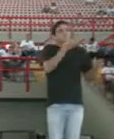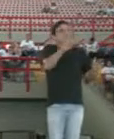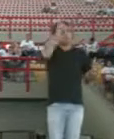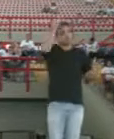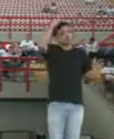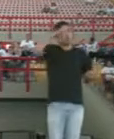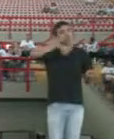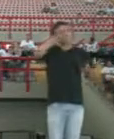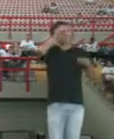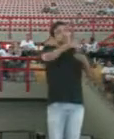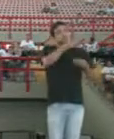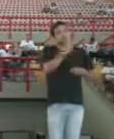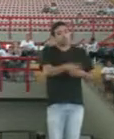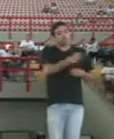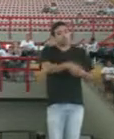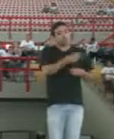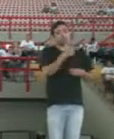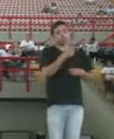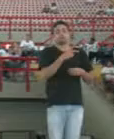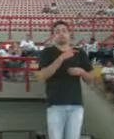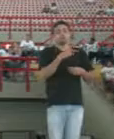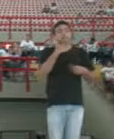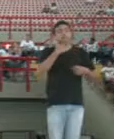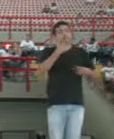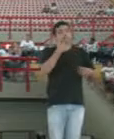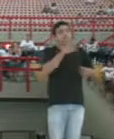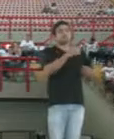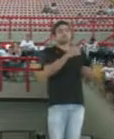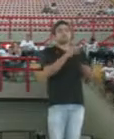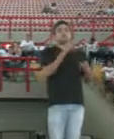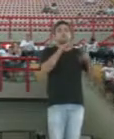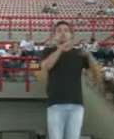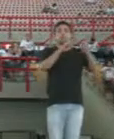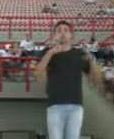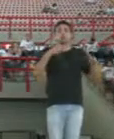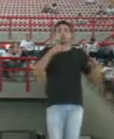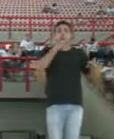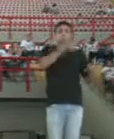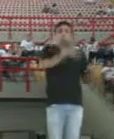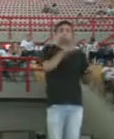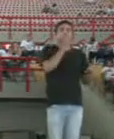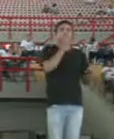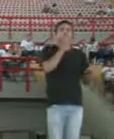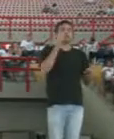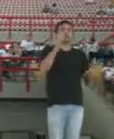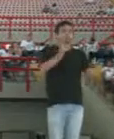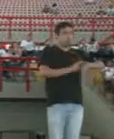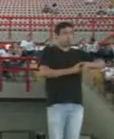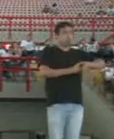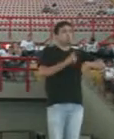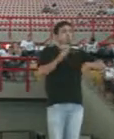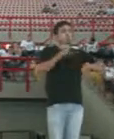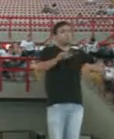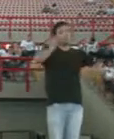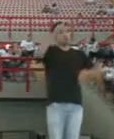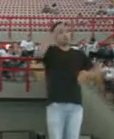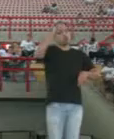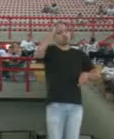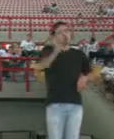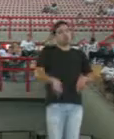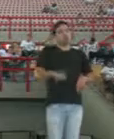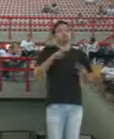tem no contorno dessa língua. Aí ele nos sugere, nessa hora, o melhor é